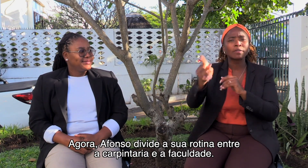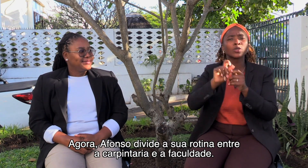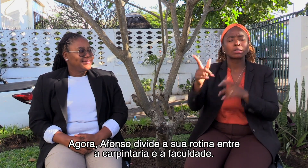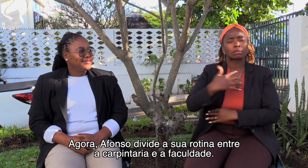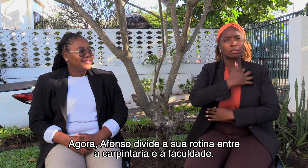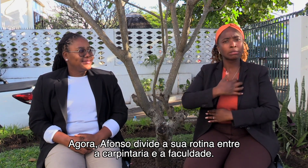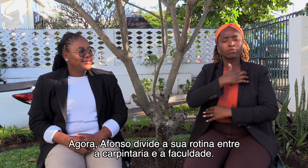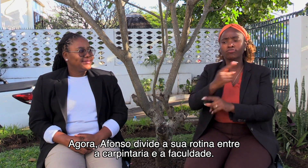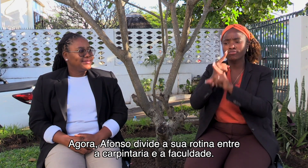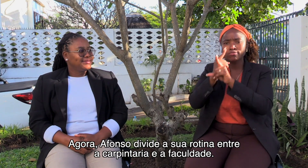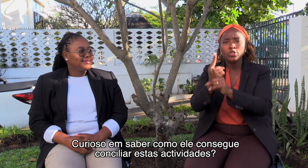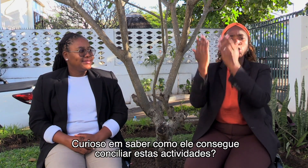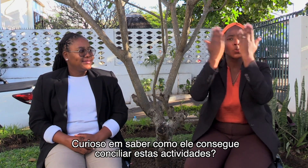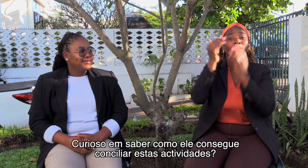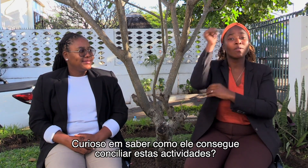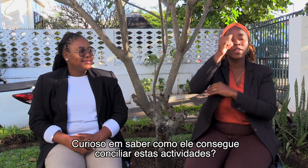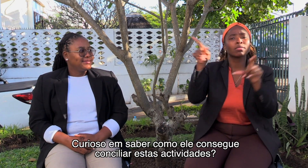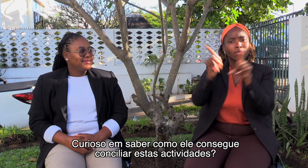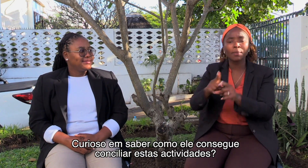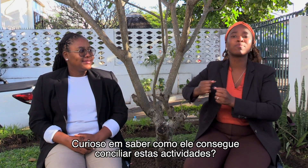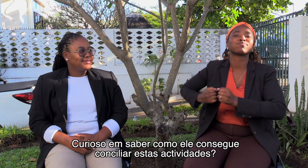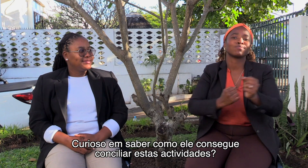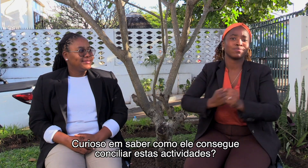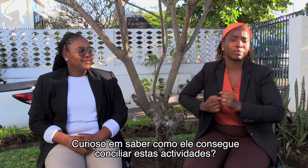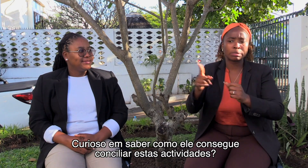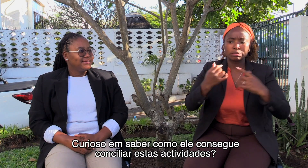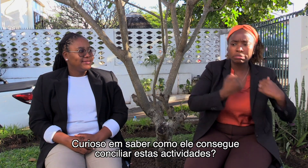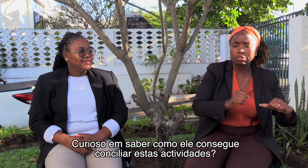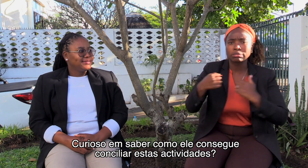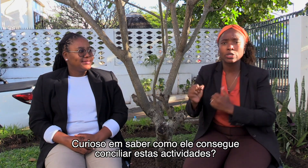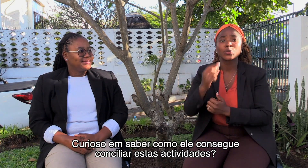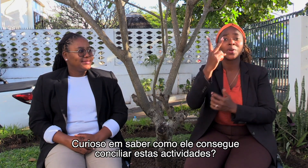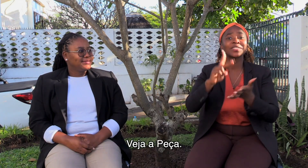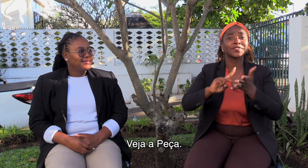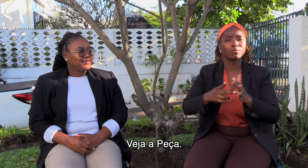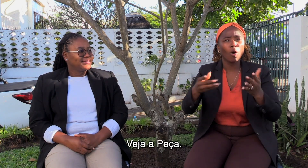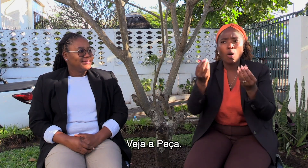e a faculdade. Curioso em saber como ele consegue conciliar estas atividades? Veja a peça.